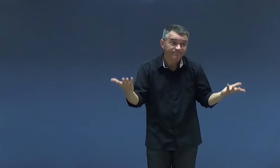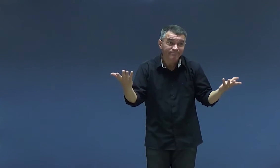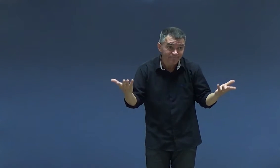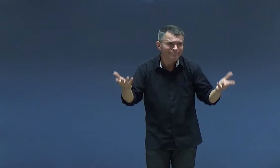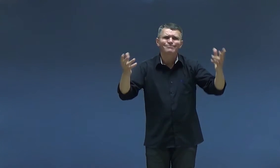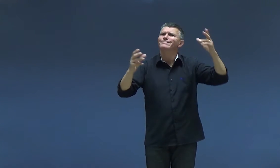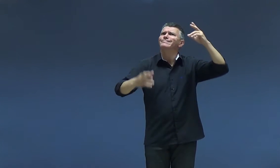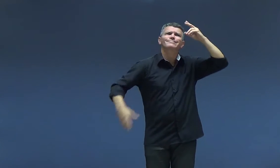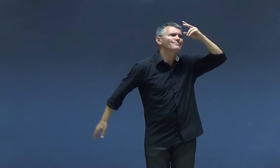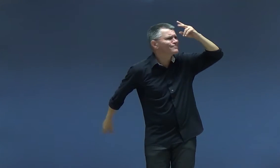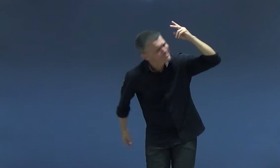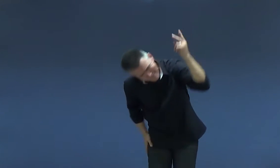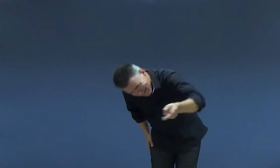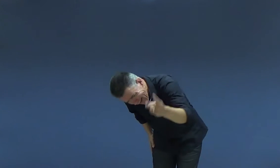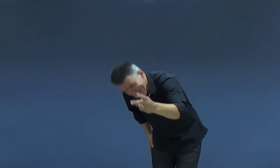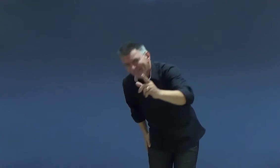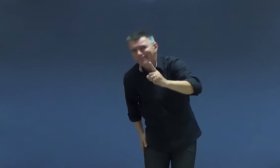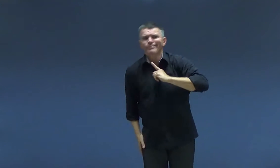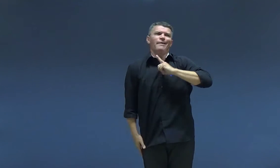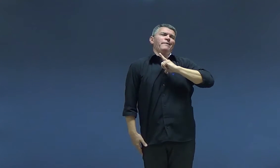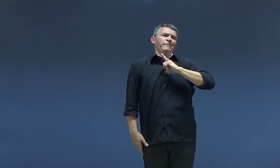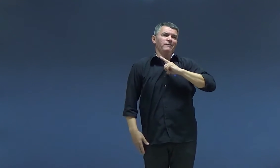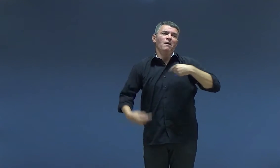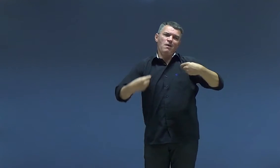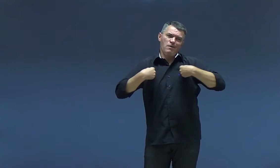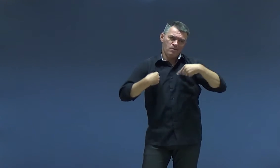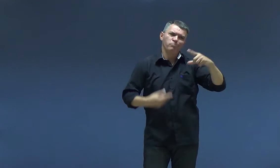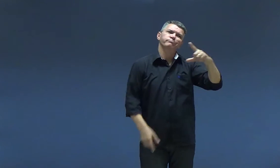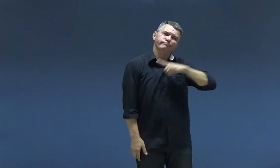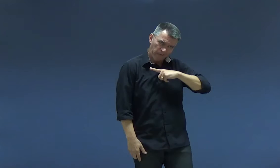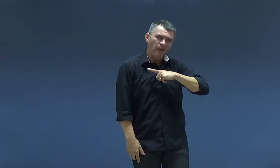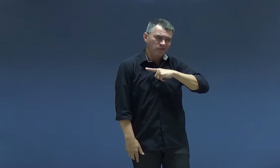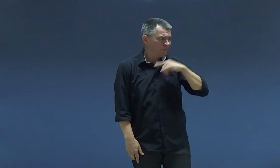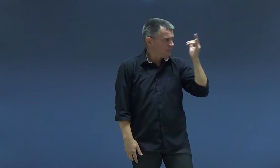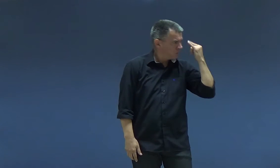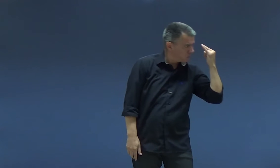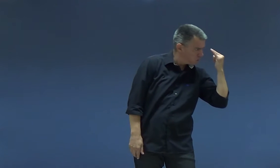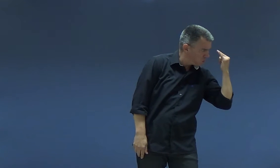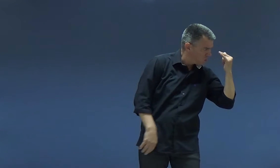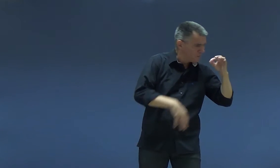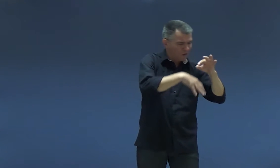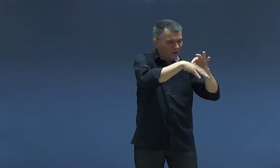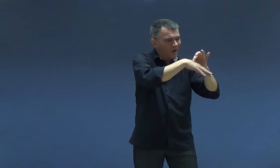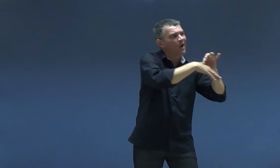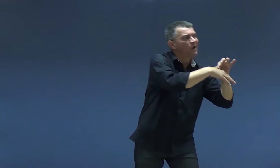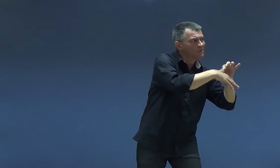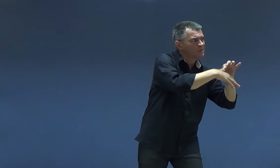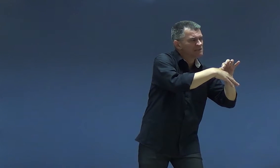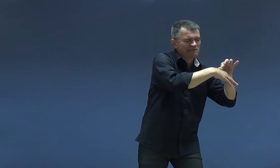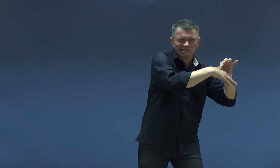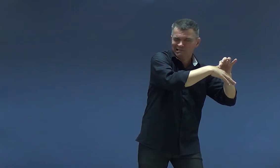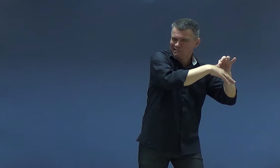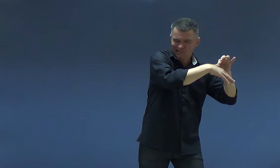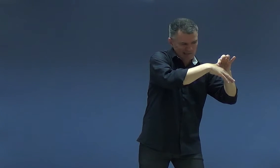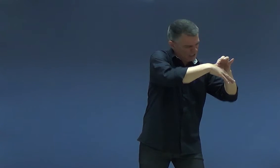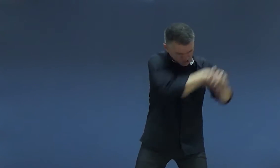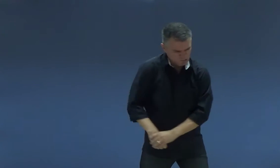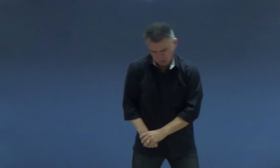Né? É o duelo da carne com o espírito. Isso sempre vai existir. Eu tenho, né? Às vezes tem coisas assim da carne mesmo.